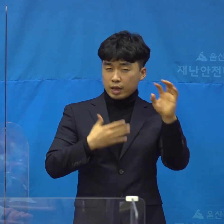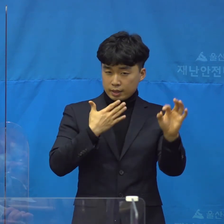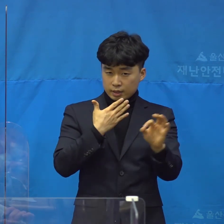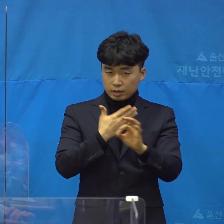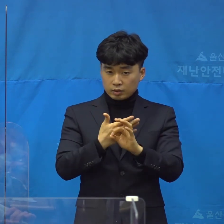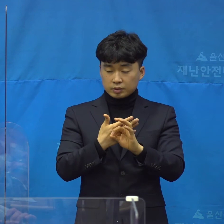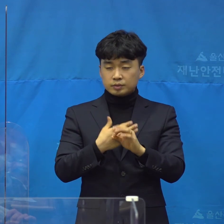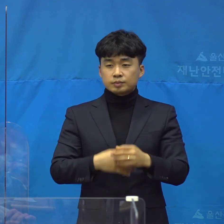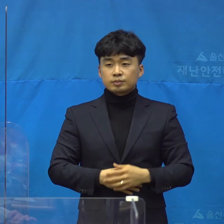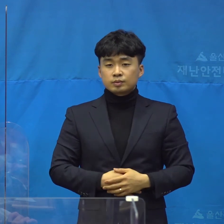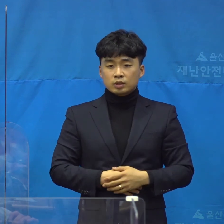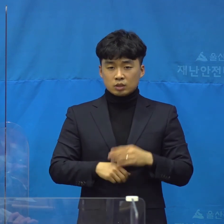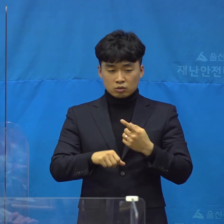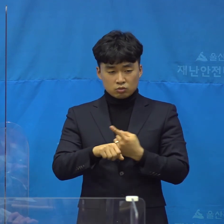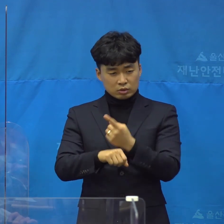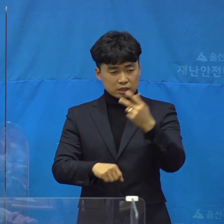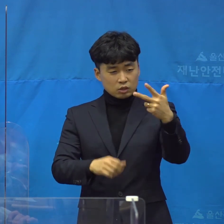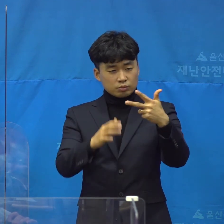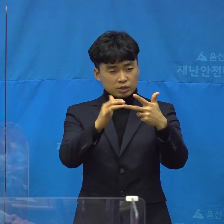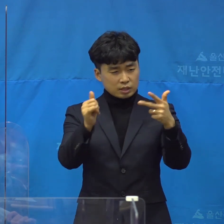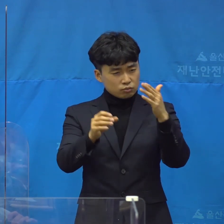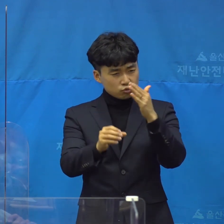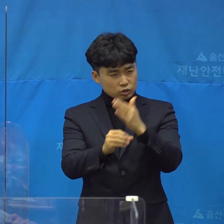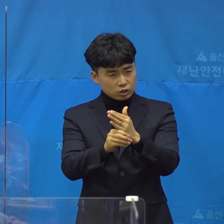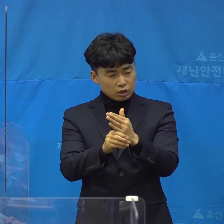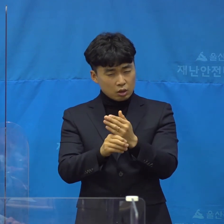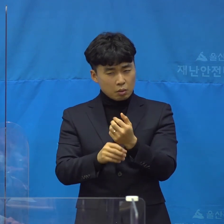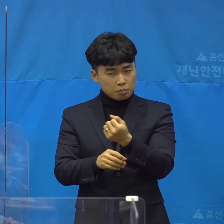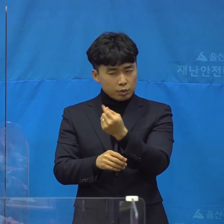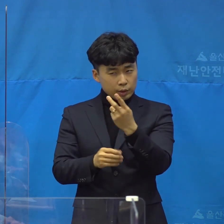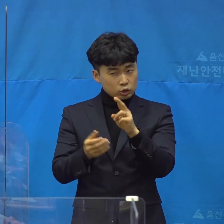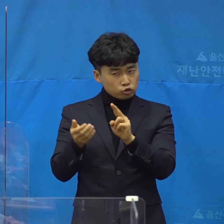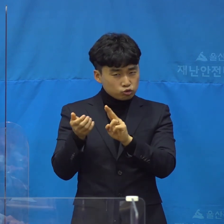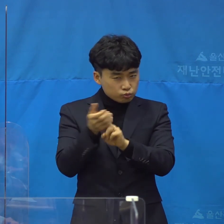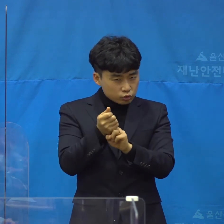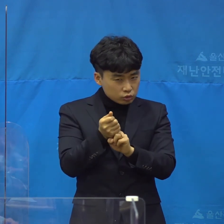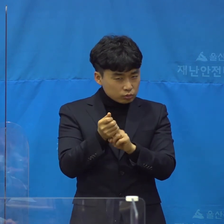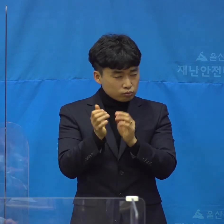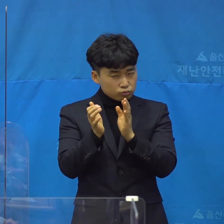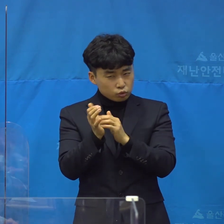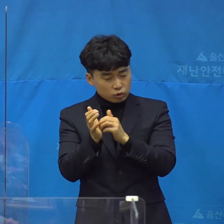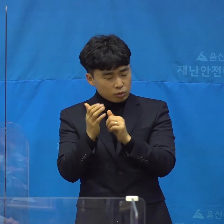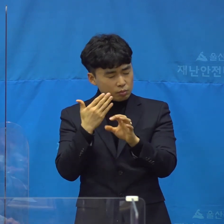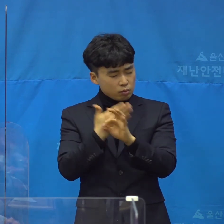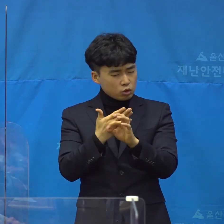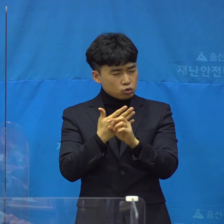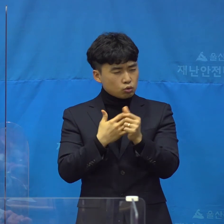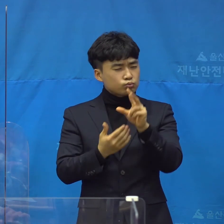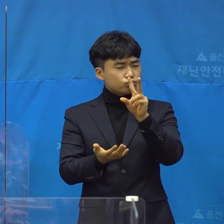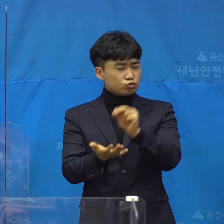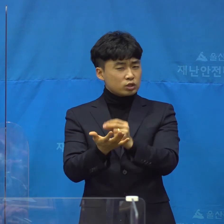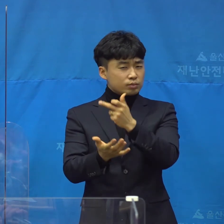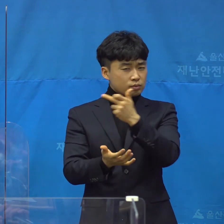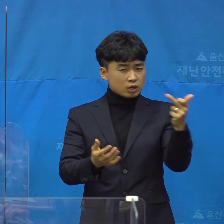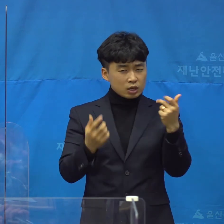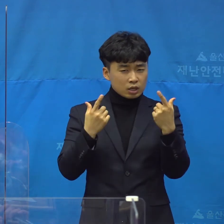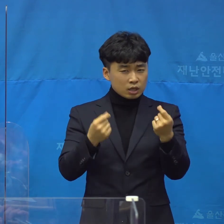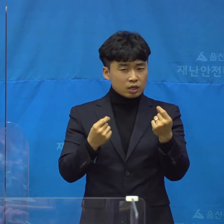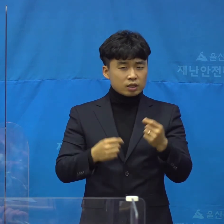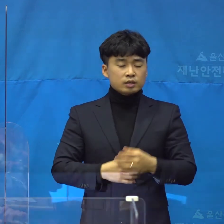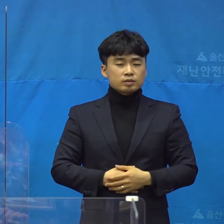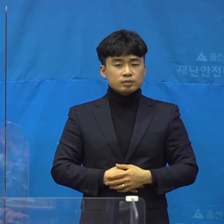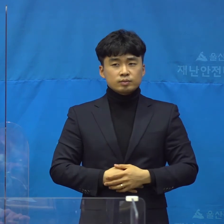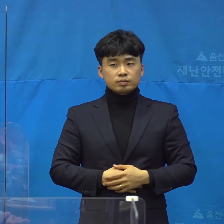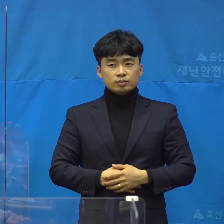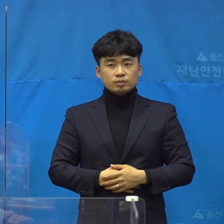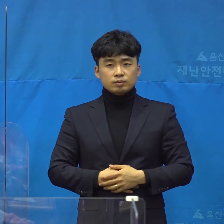만약에 이 나머지 7명 중에서 간 사실 숨겼다 할 경우는 문제가 복잡해지거든요. 그래서 지금 제가 여쭙는